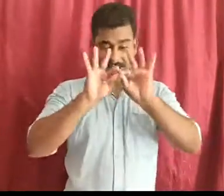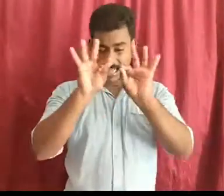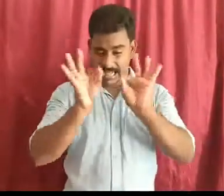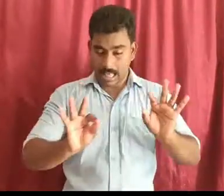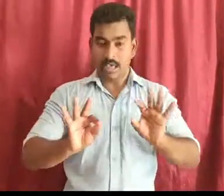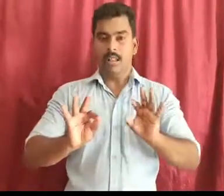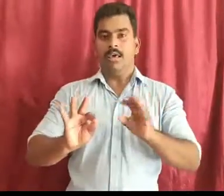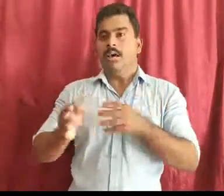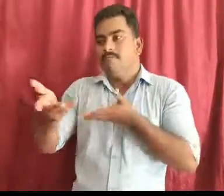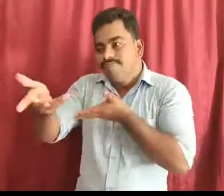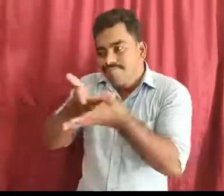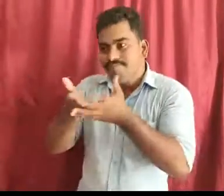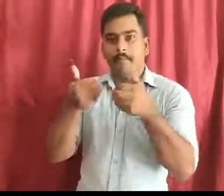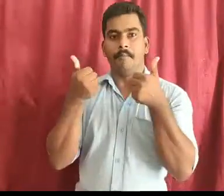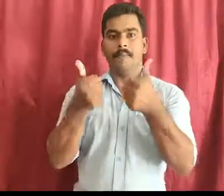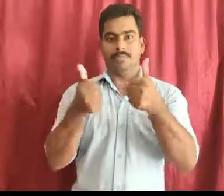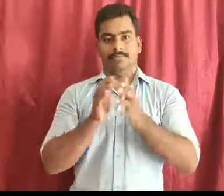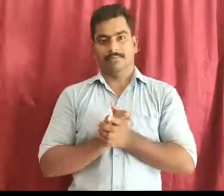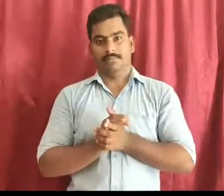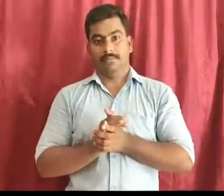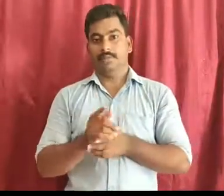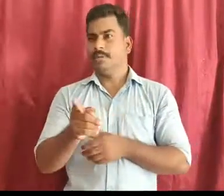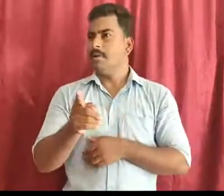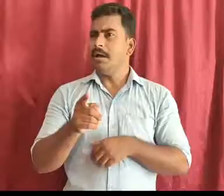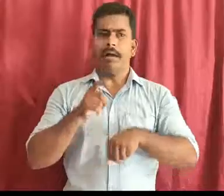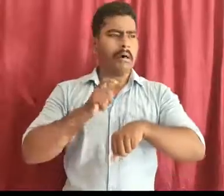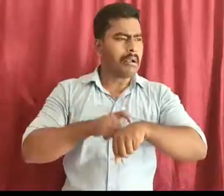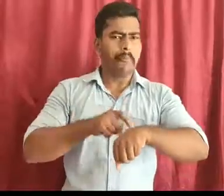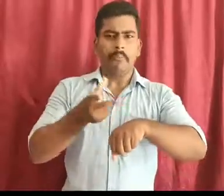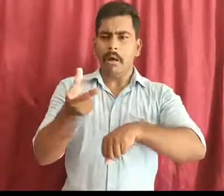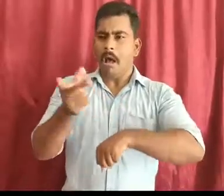അനാവശ്യമായ സാനിറ്റൈസർ ഉപയോഗം ഒഴിവാക്കുക.